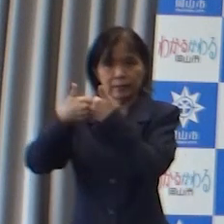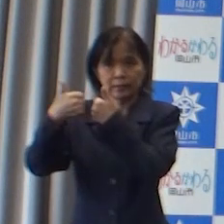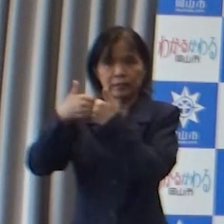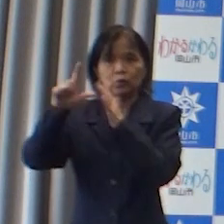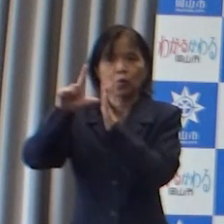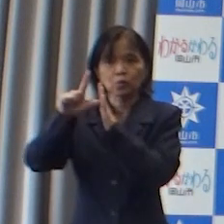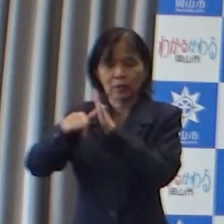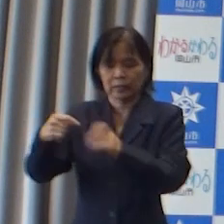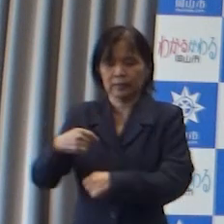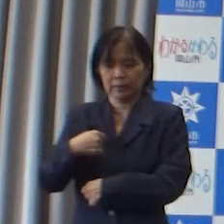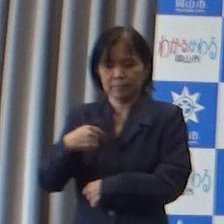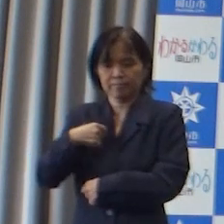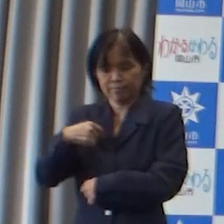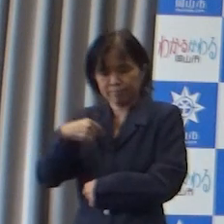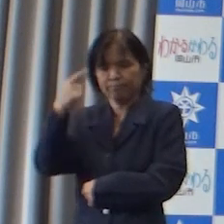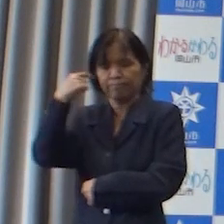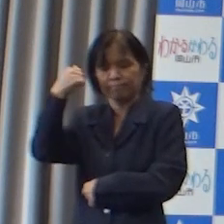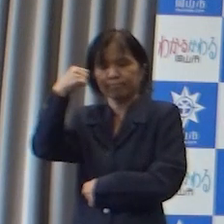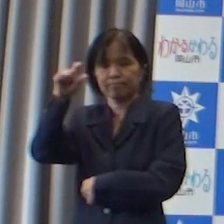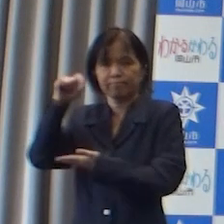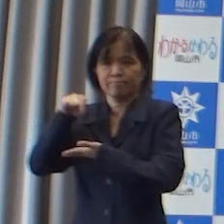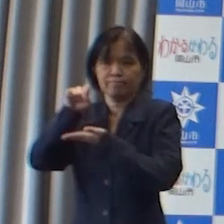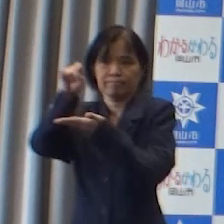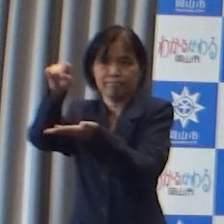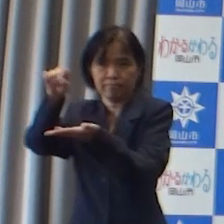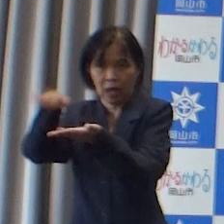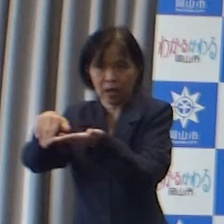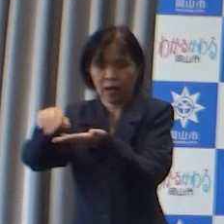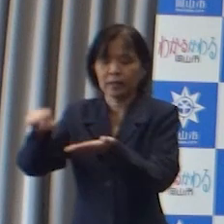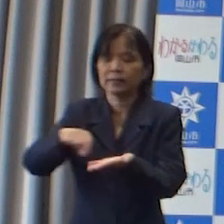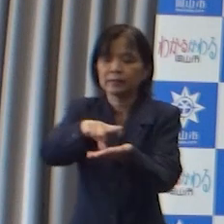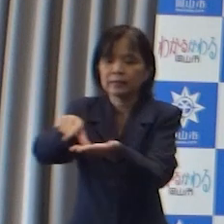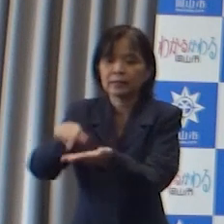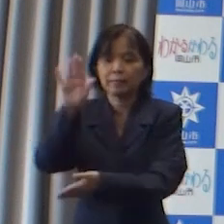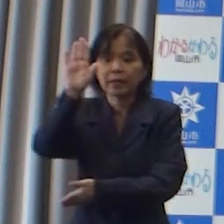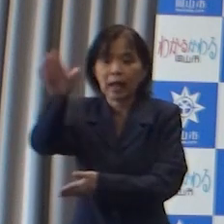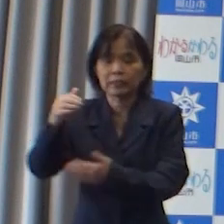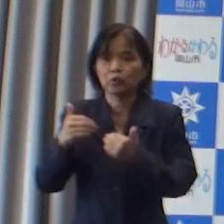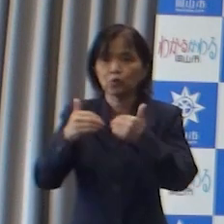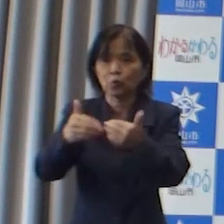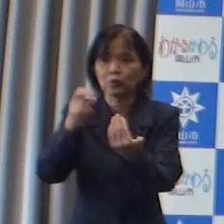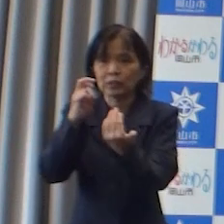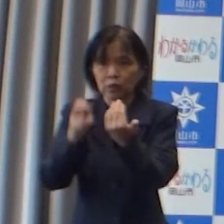から提案させてもらいました。地域未来促進法を